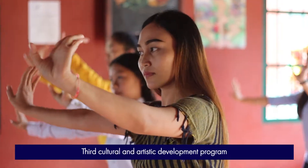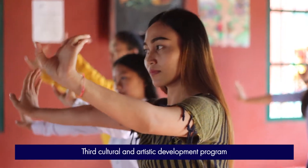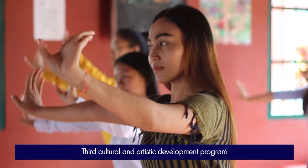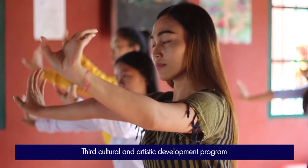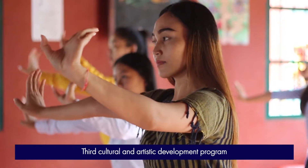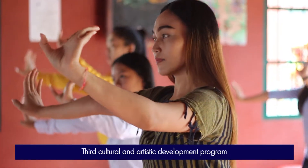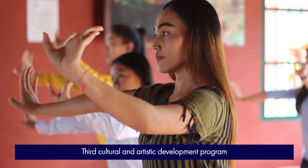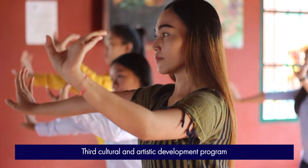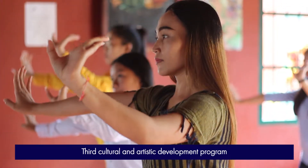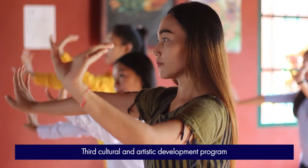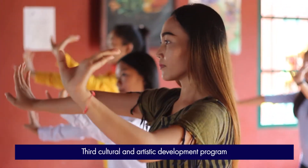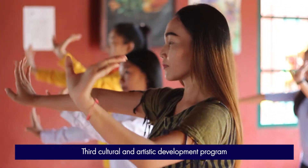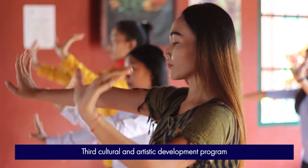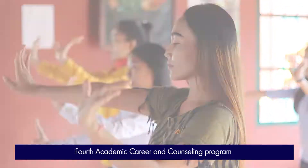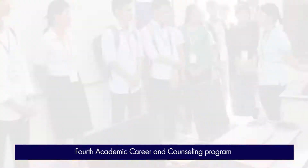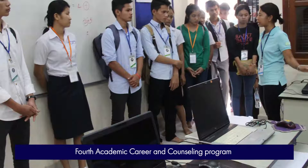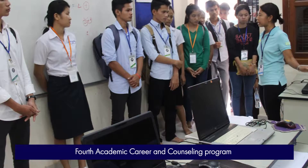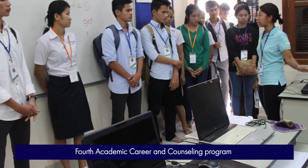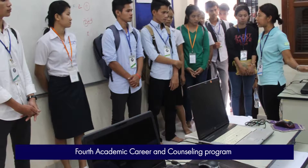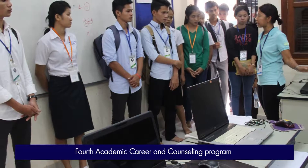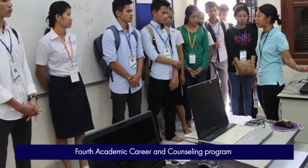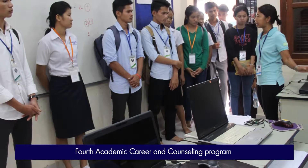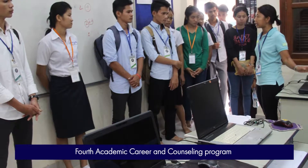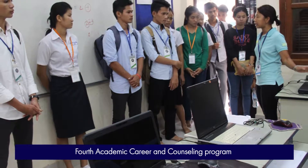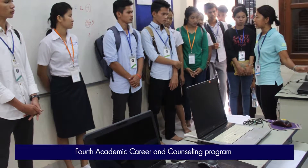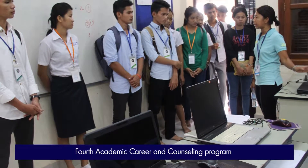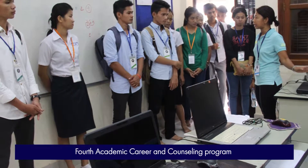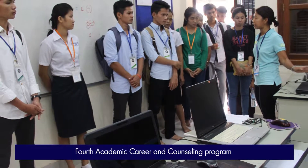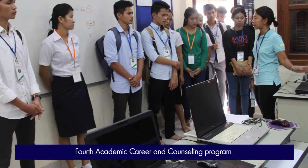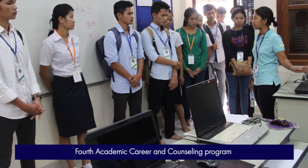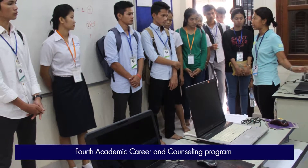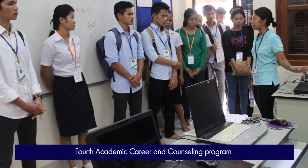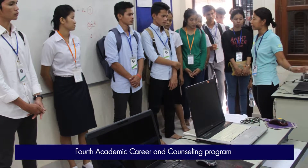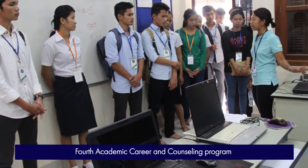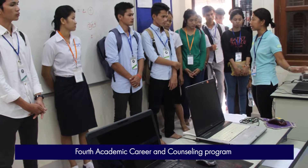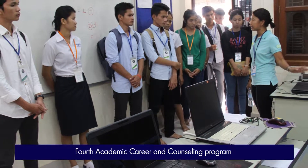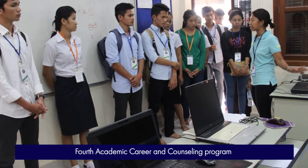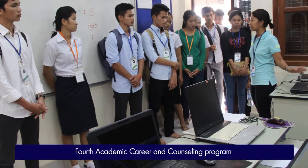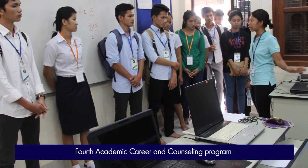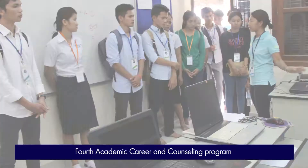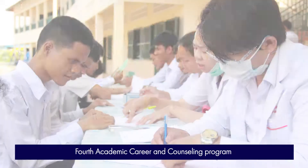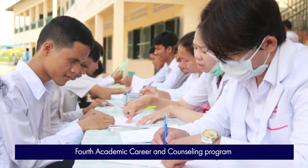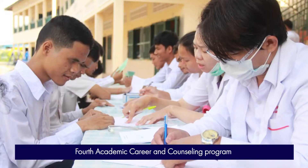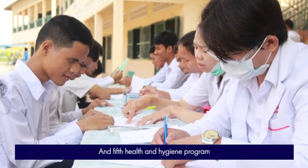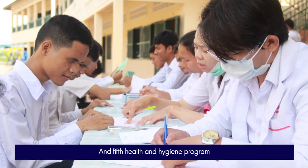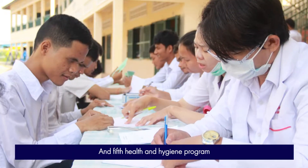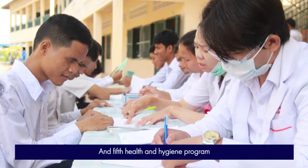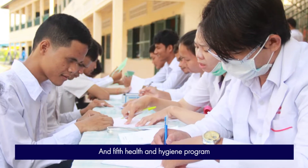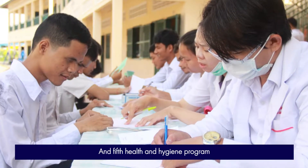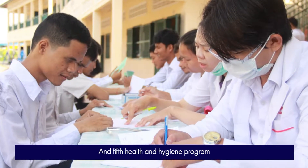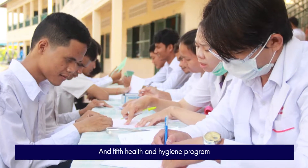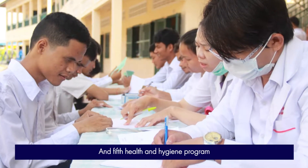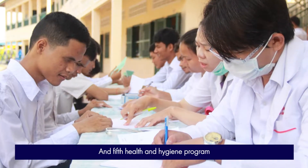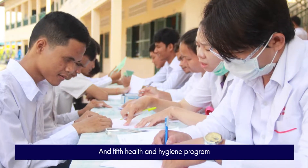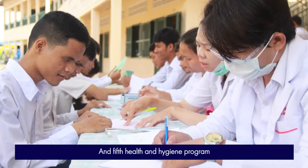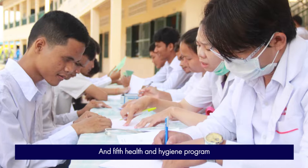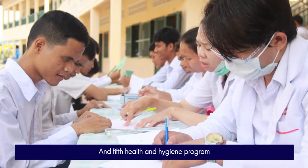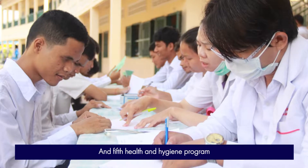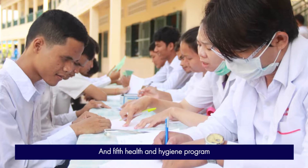បធម៌សិល្បៈខ្មែរទី4កម្មវិធីផ្តល់ប្រឹក្សាការងារនិងការសិក្សានិងទី5កម្មវិធីសុខភាពក